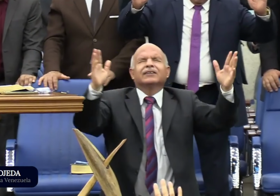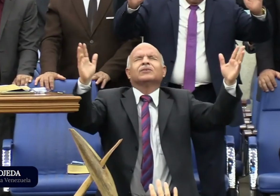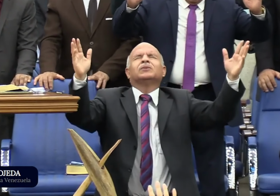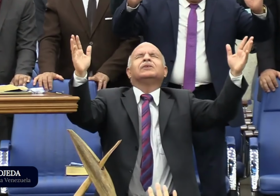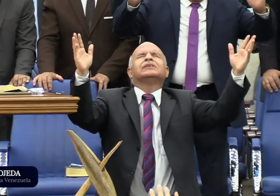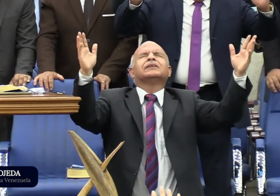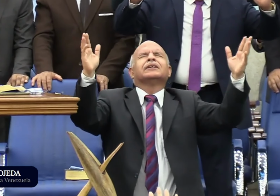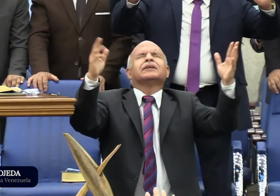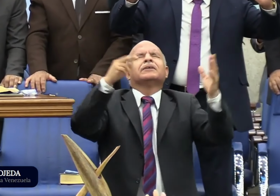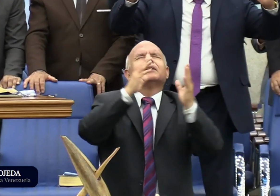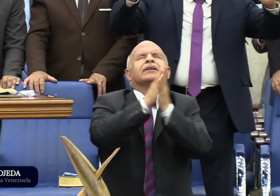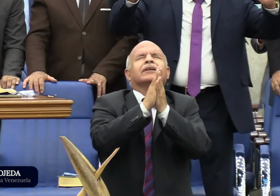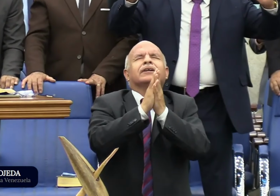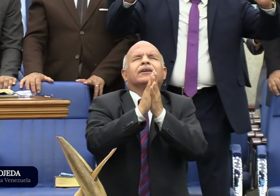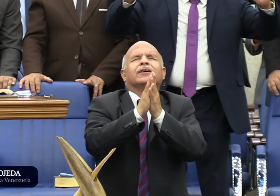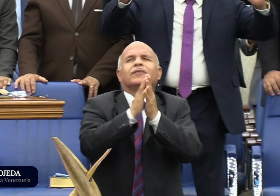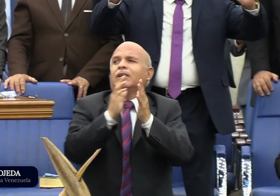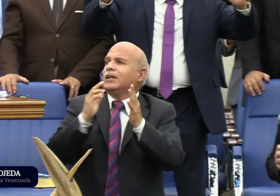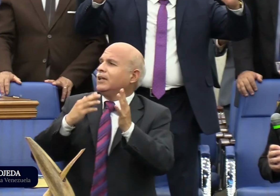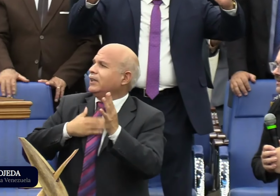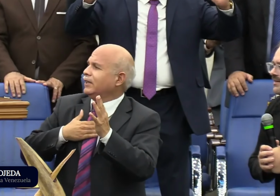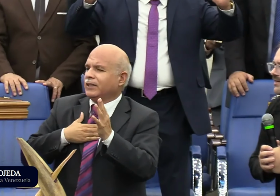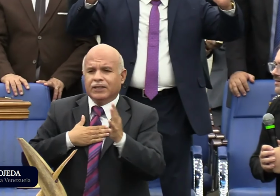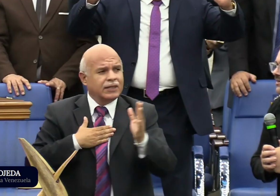Clamamos a Ti, Senhor.